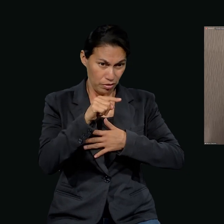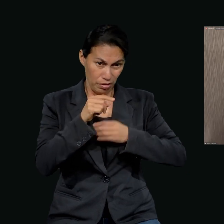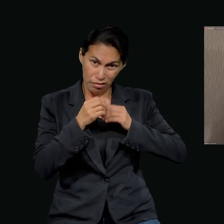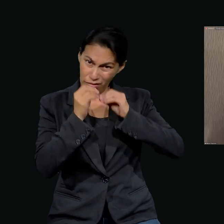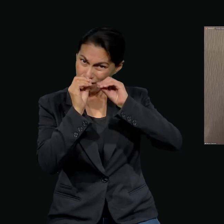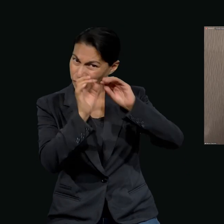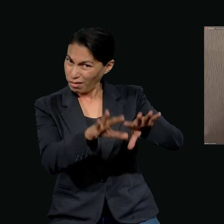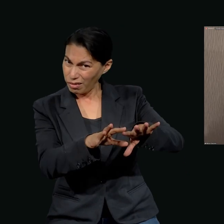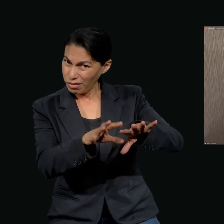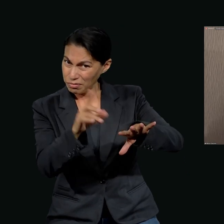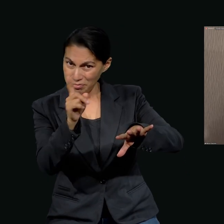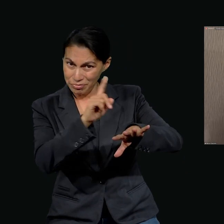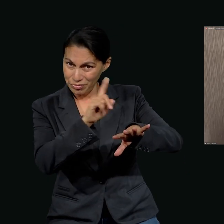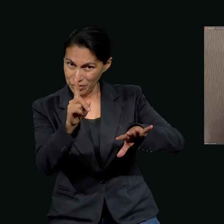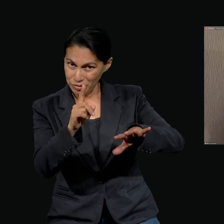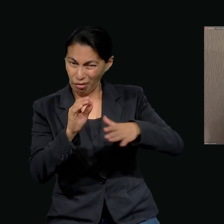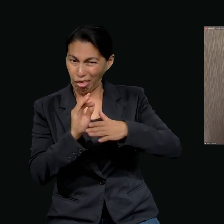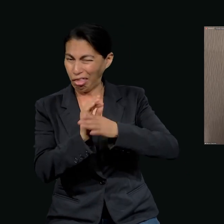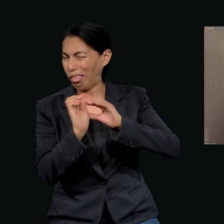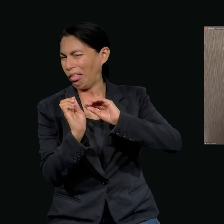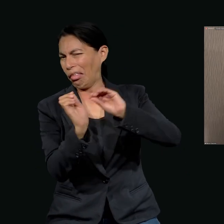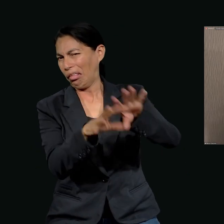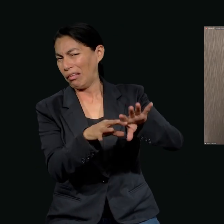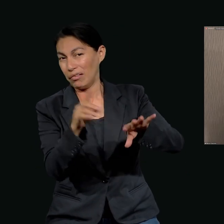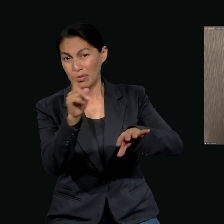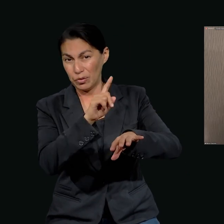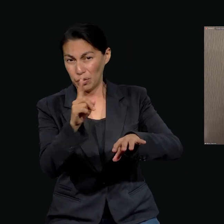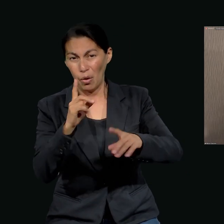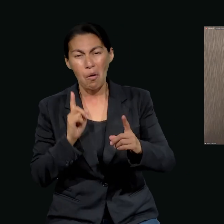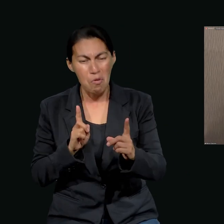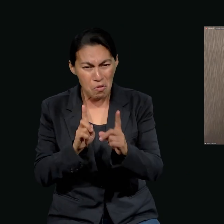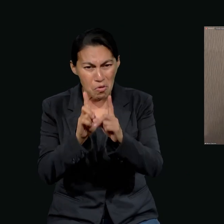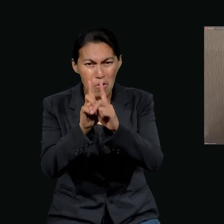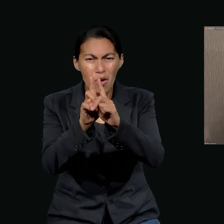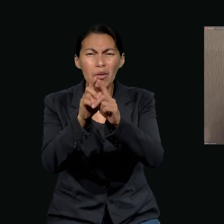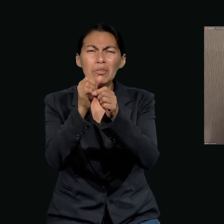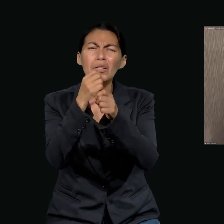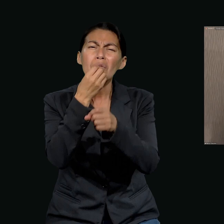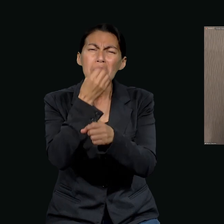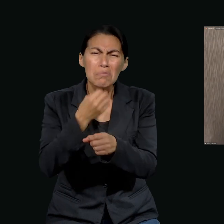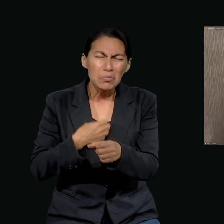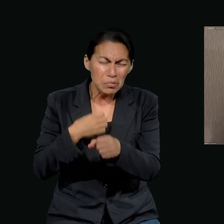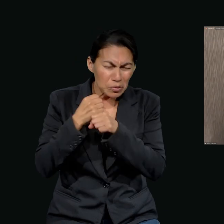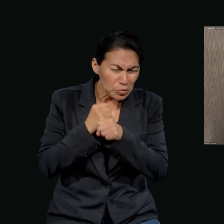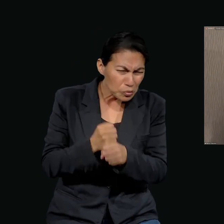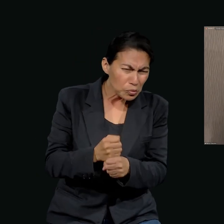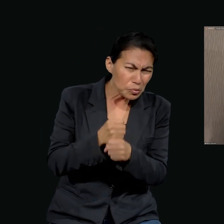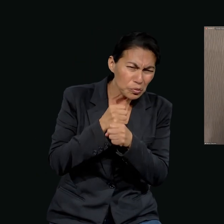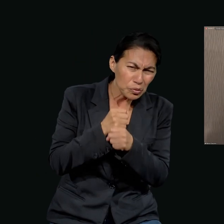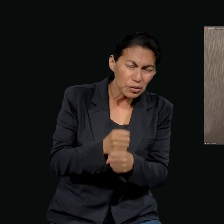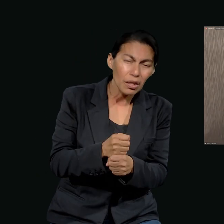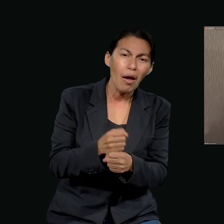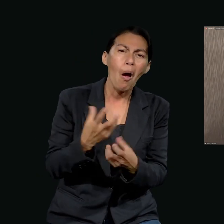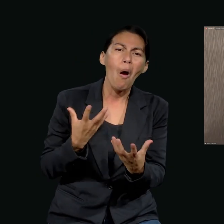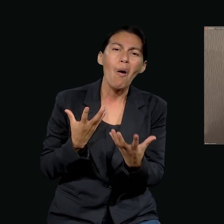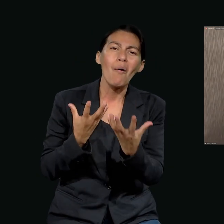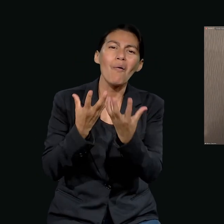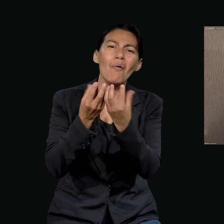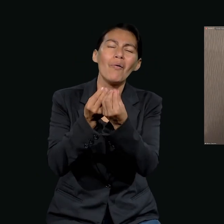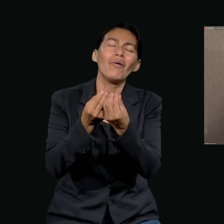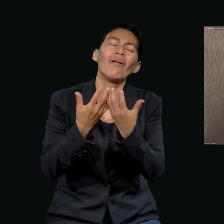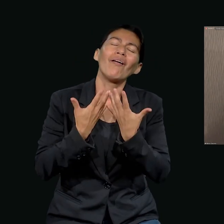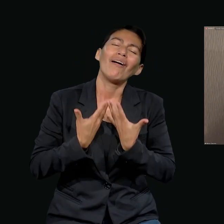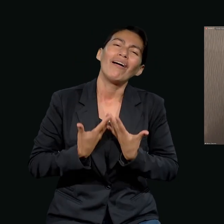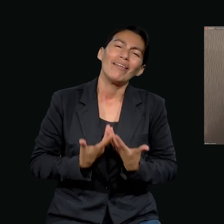no te dejaré ni te desampararé, contigo estaré en la angustia. Y también les ha